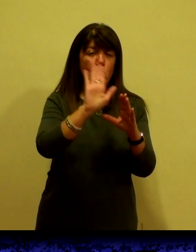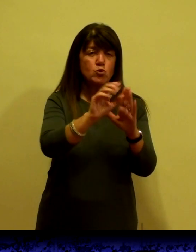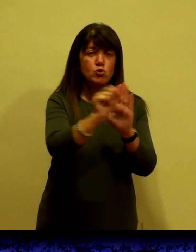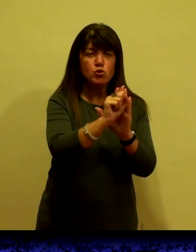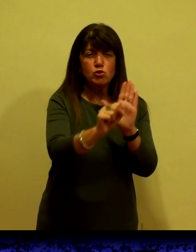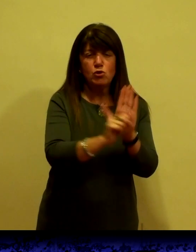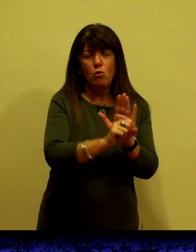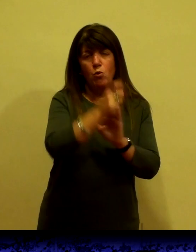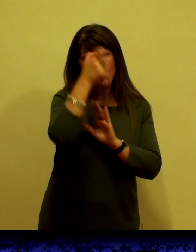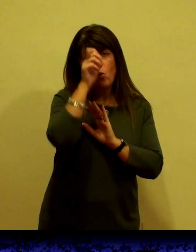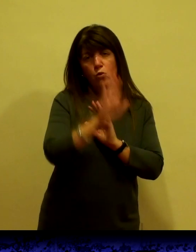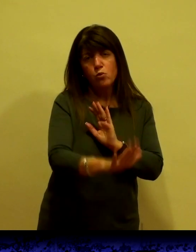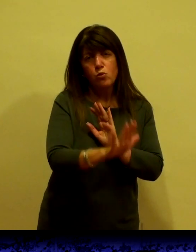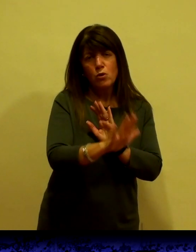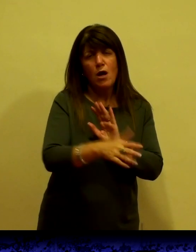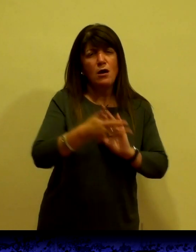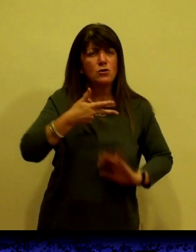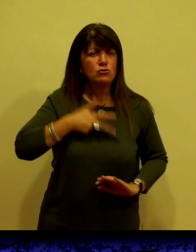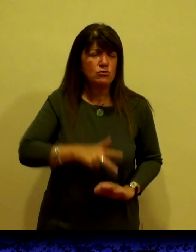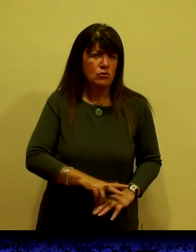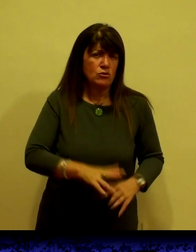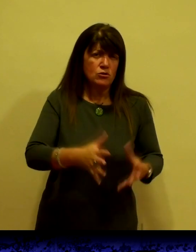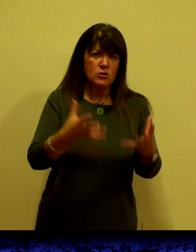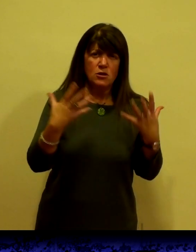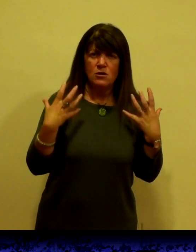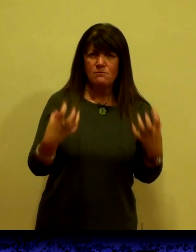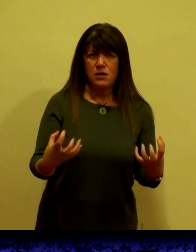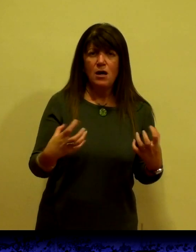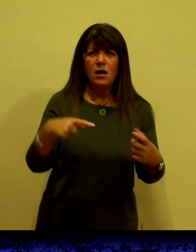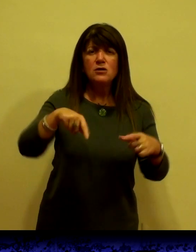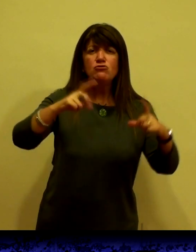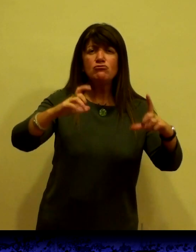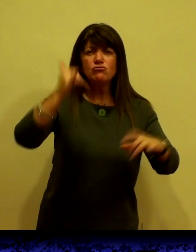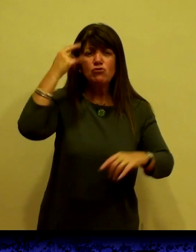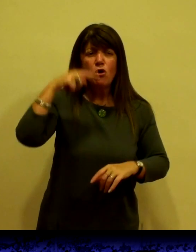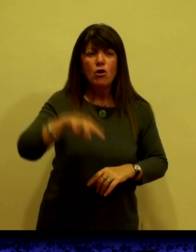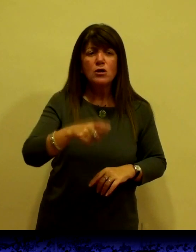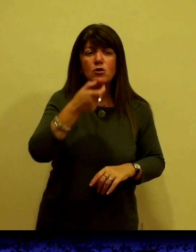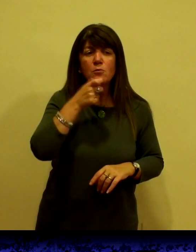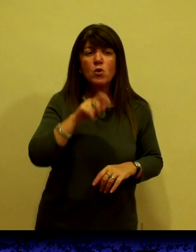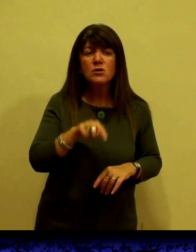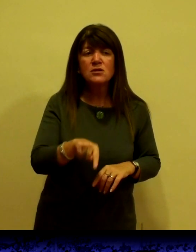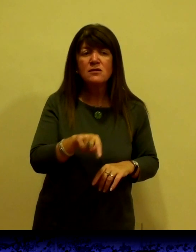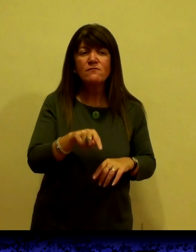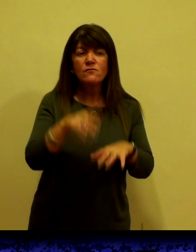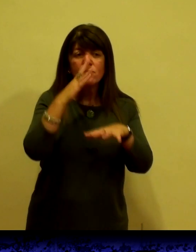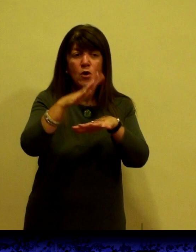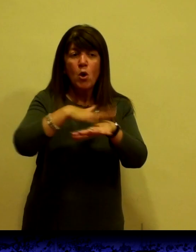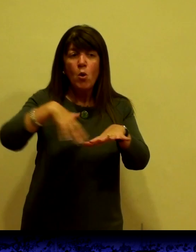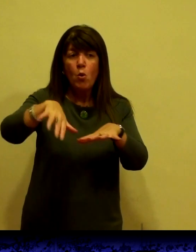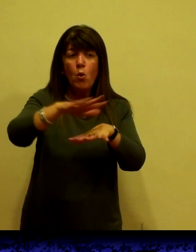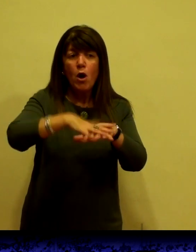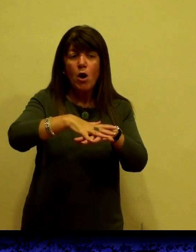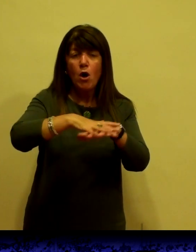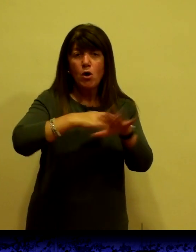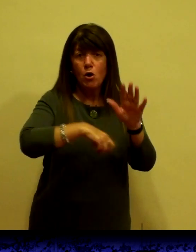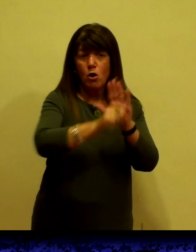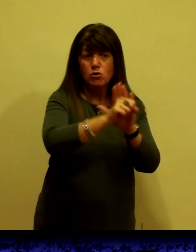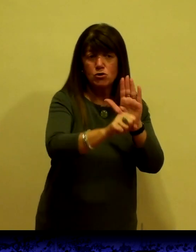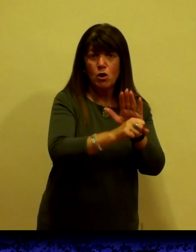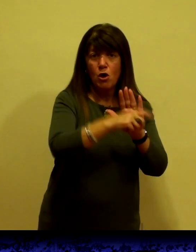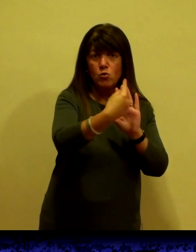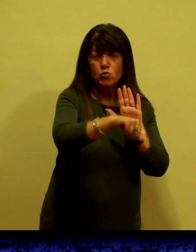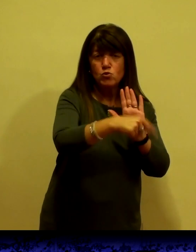sociale molto evidentemente importante qui a Torino, perché è un luogo che appunto storicamente ha